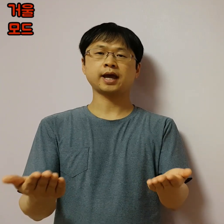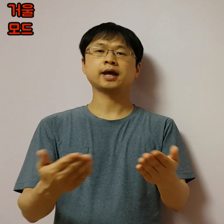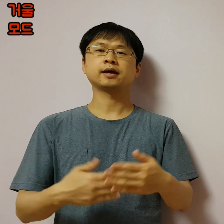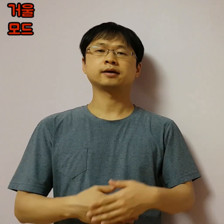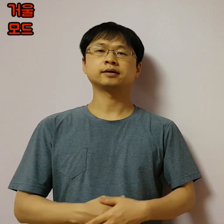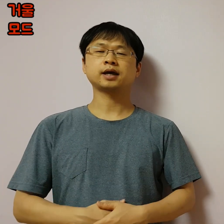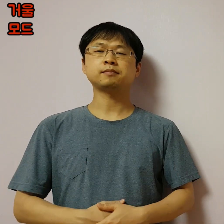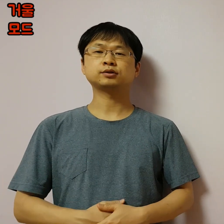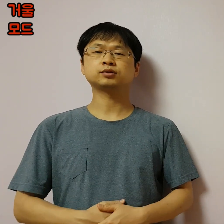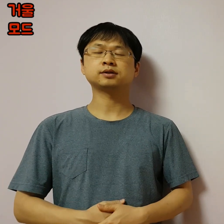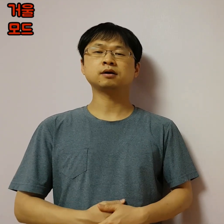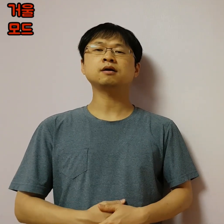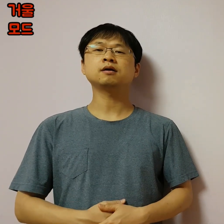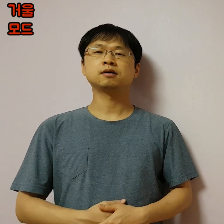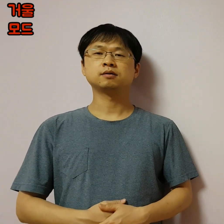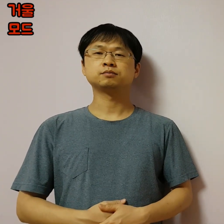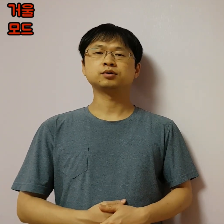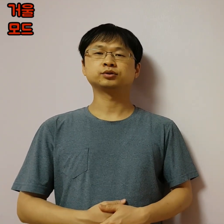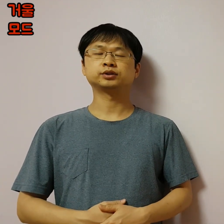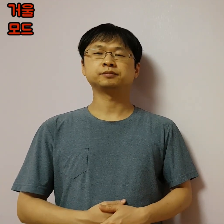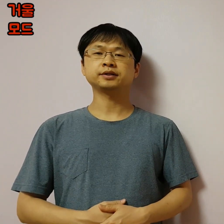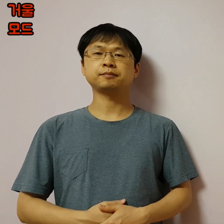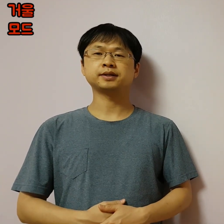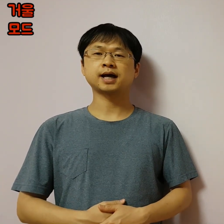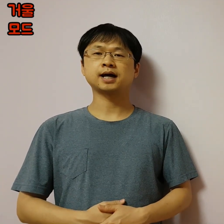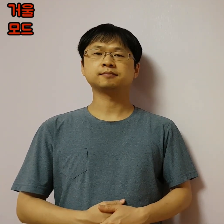되어줄게 이렇게 맞춰서 불러주시면 됩니다.